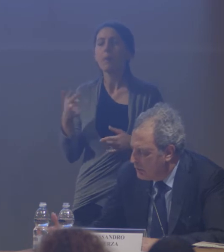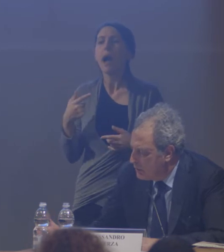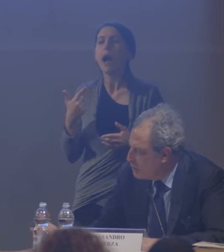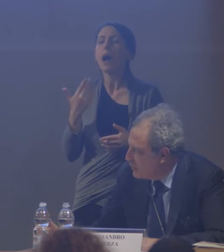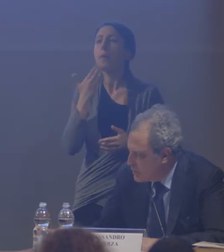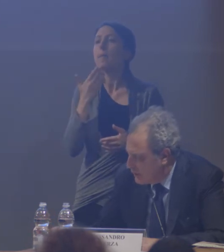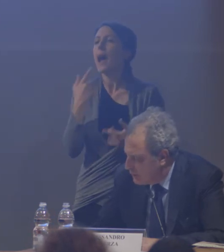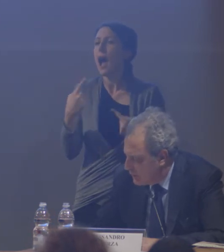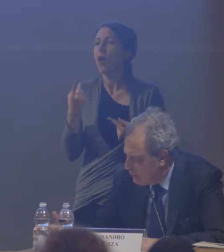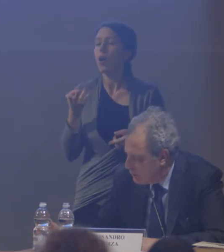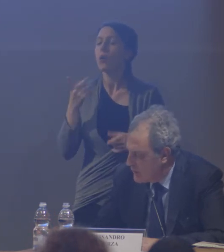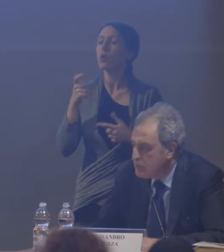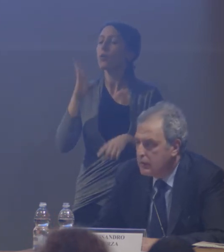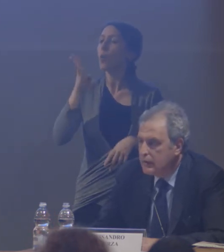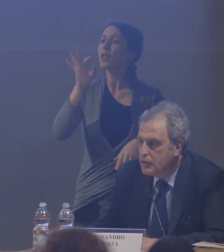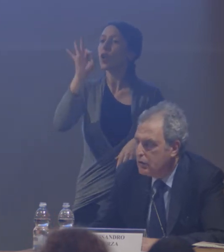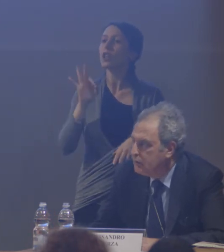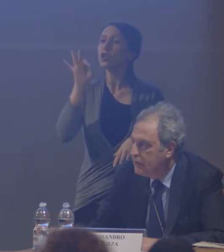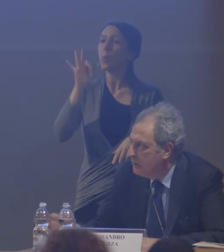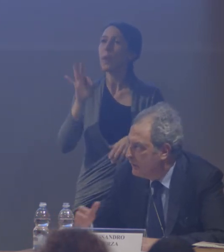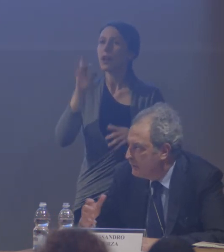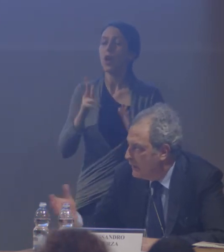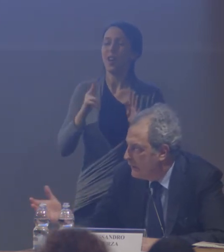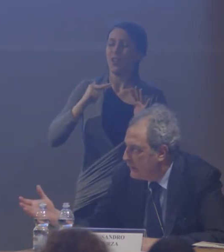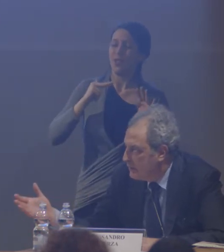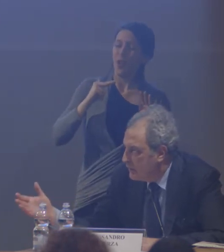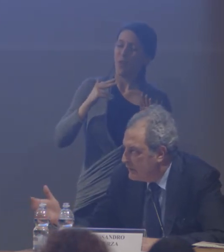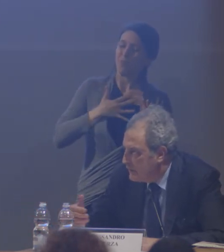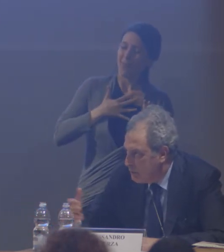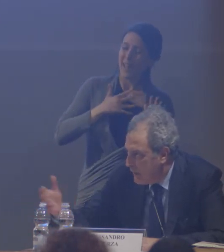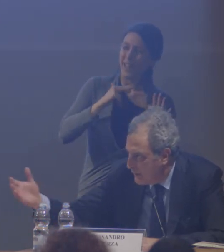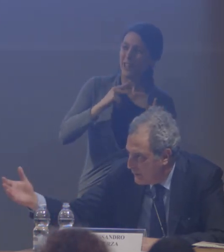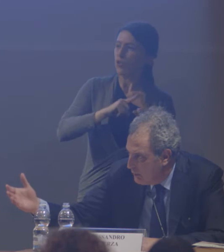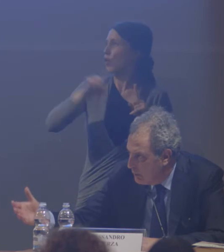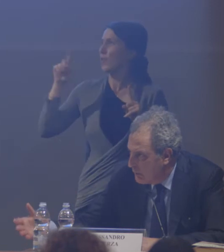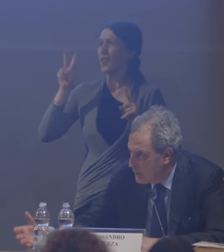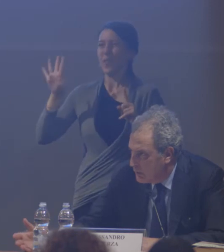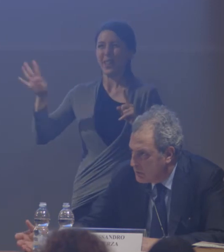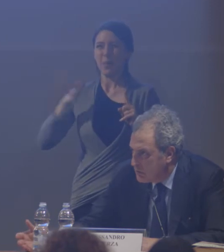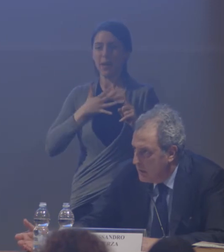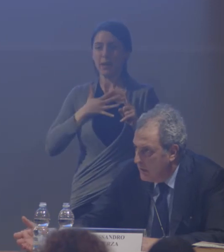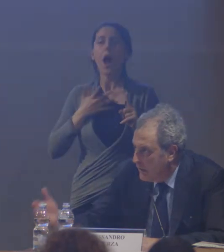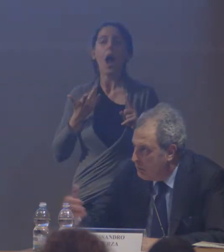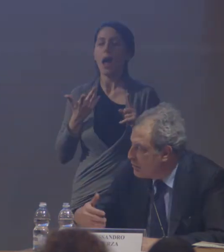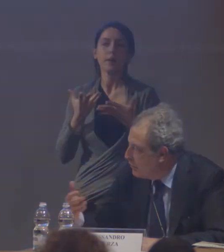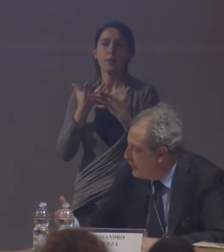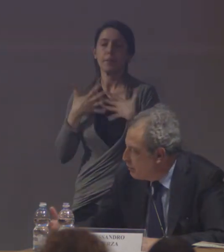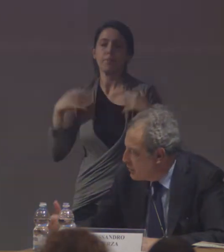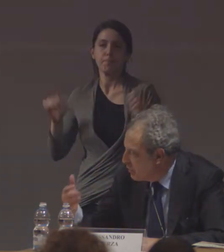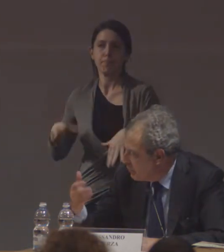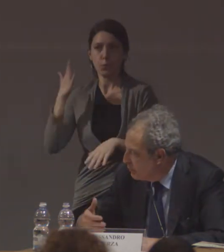il 14% della popolazione tra 18 e 24 anni che, come dire, si perde lungo il percorso.